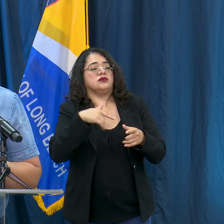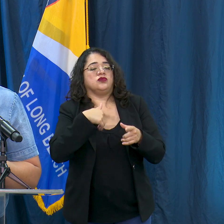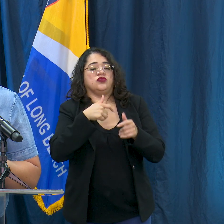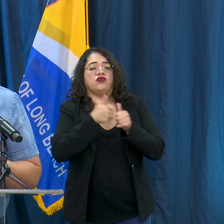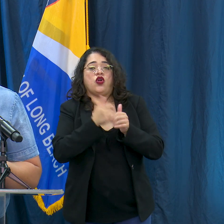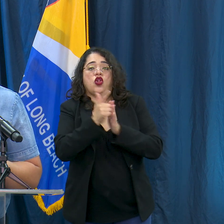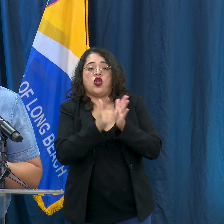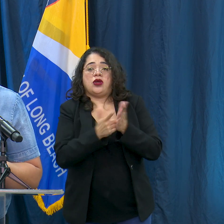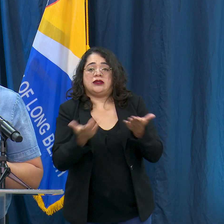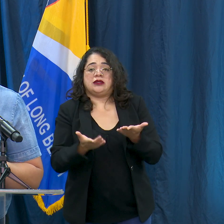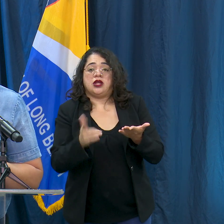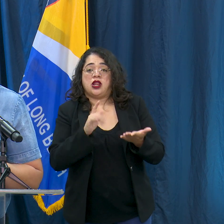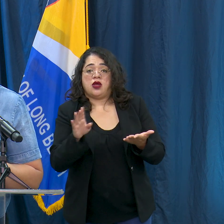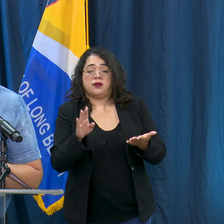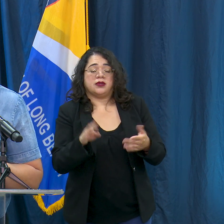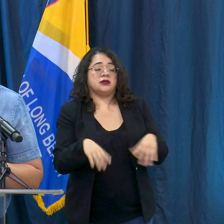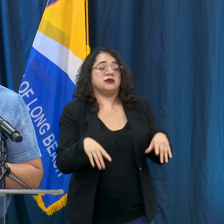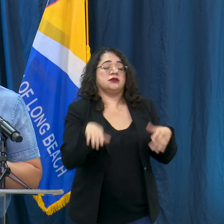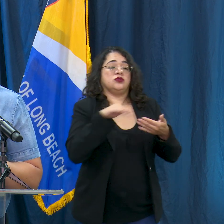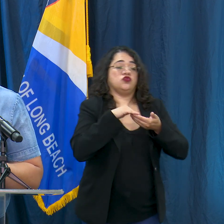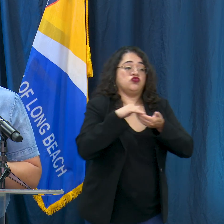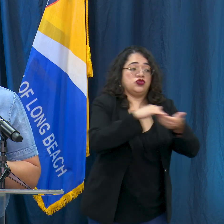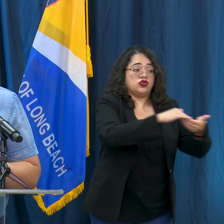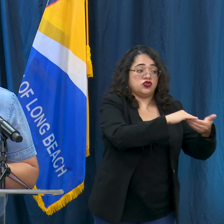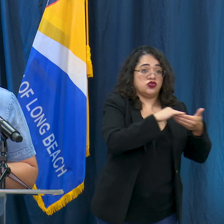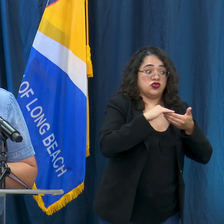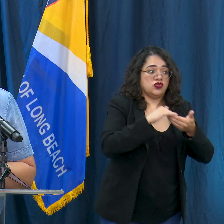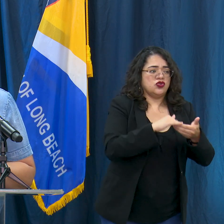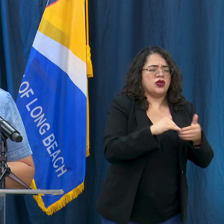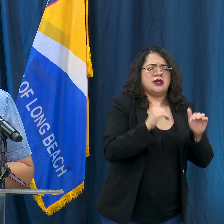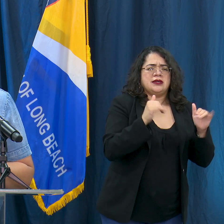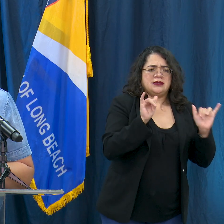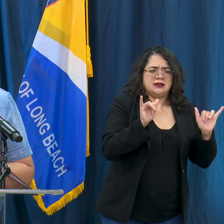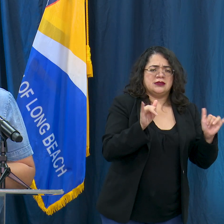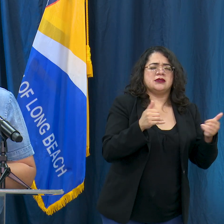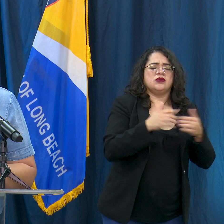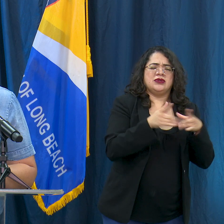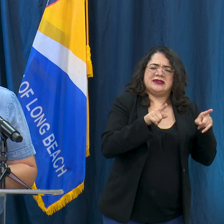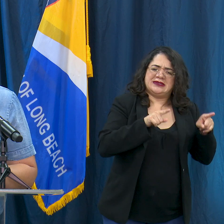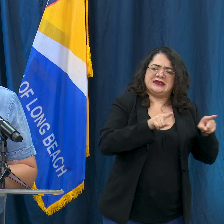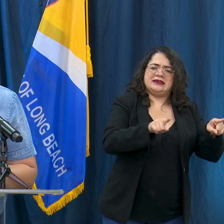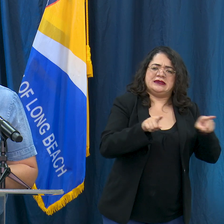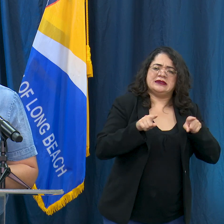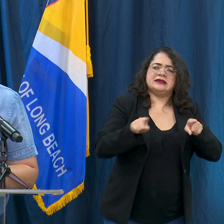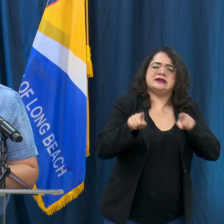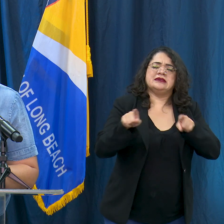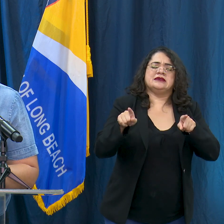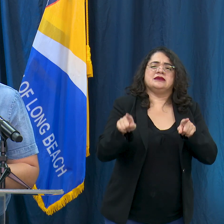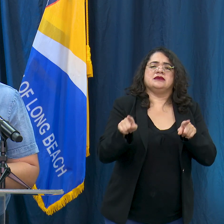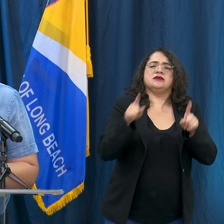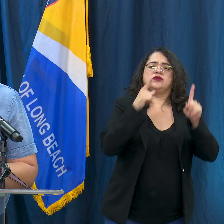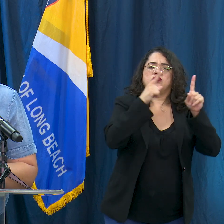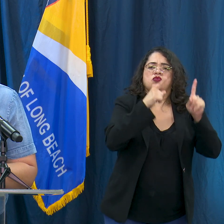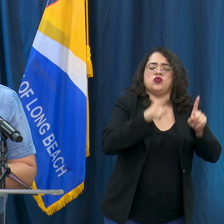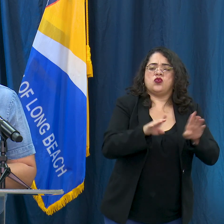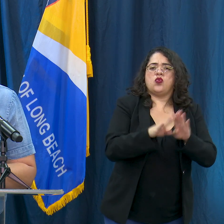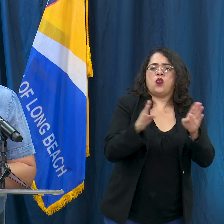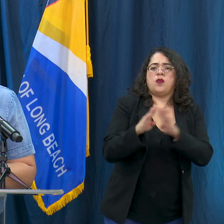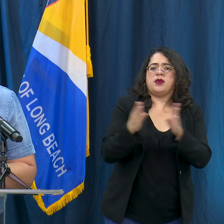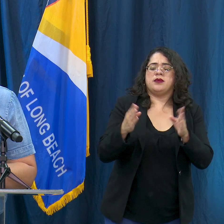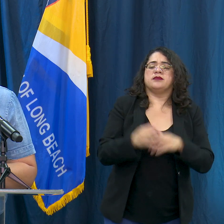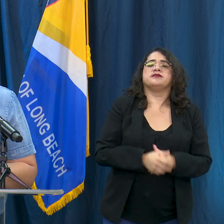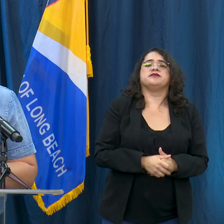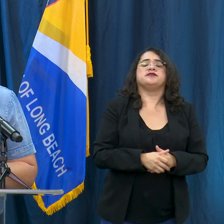regionales, para tomar todas nuestras decisiones para reabrir nuestra ciudad. Estamos considerando tentativamente